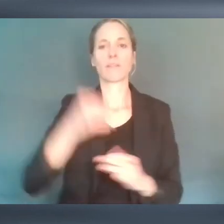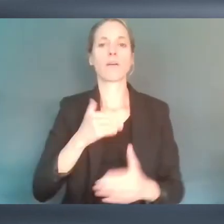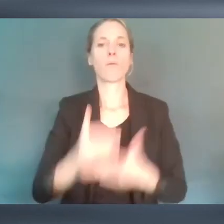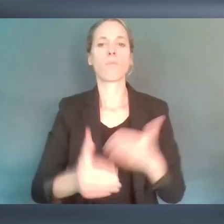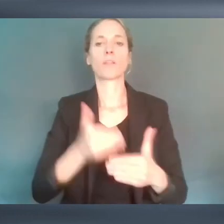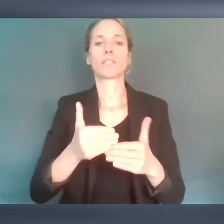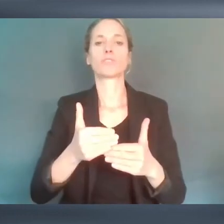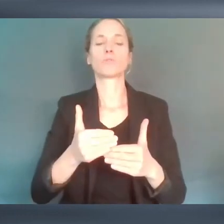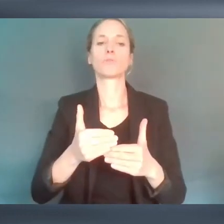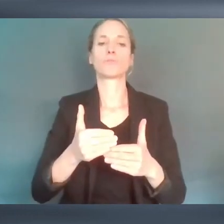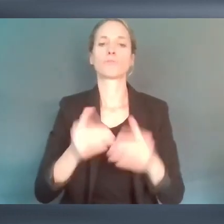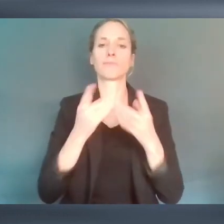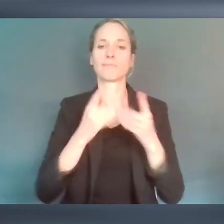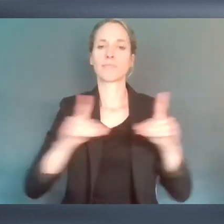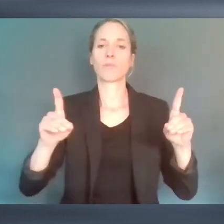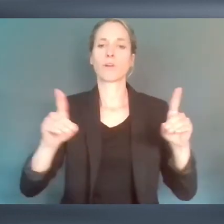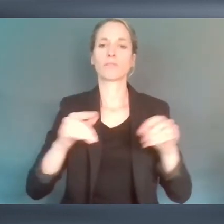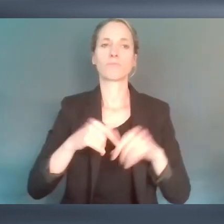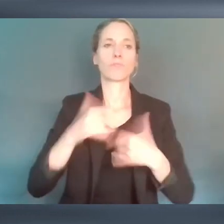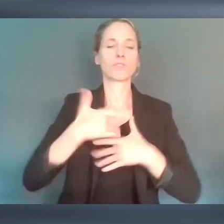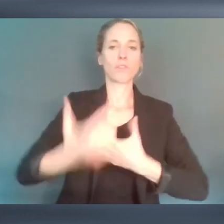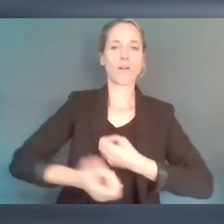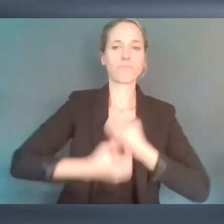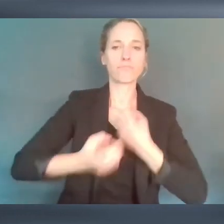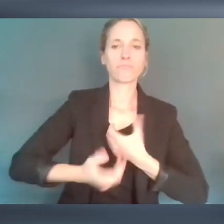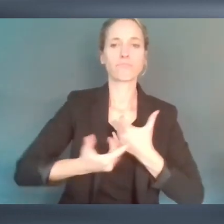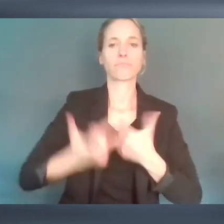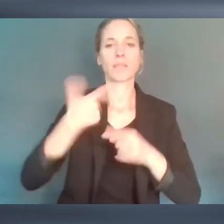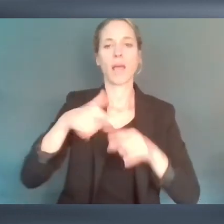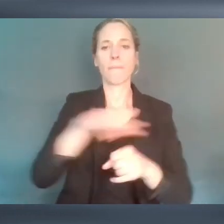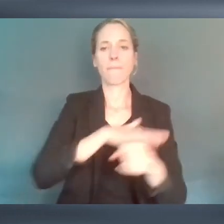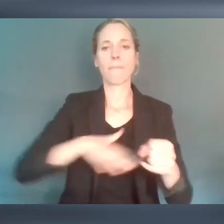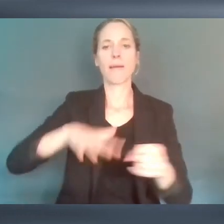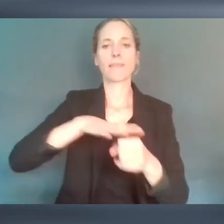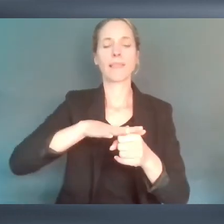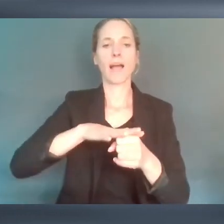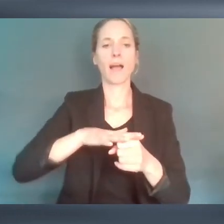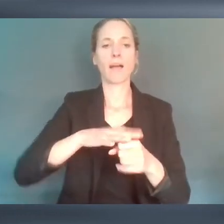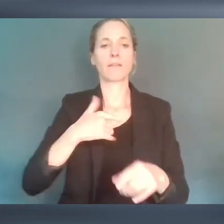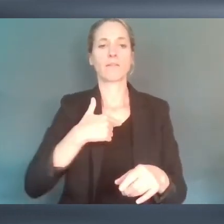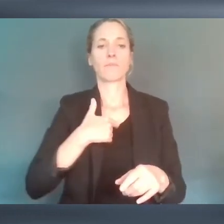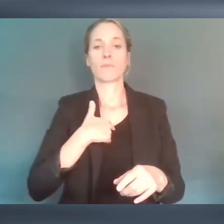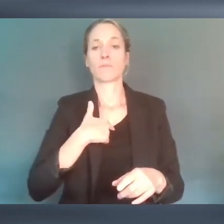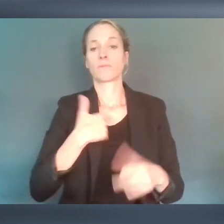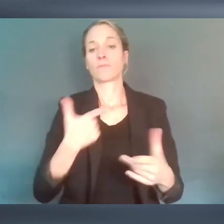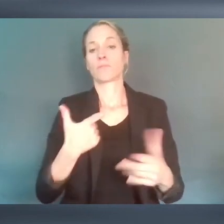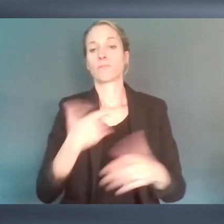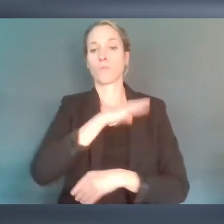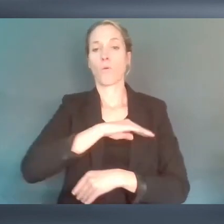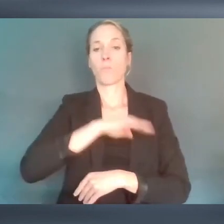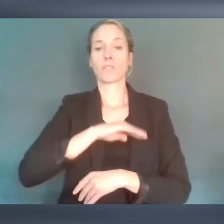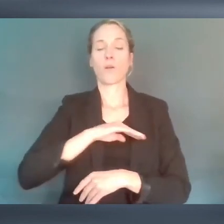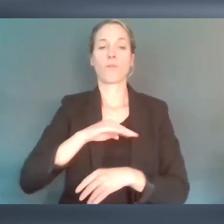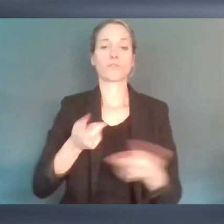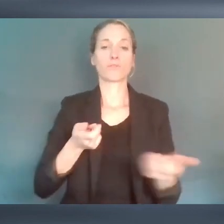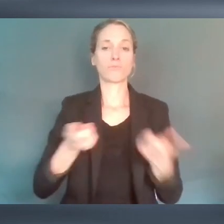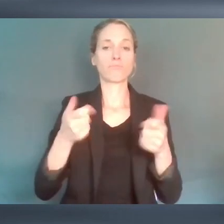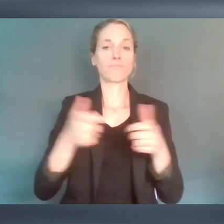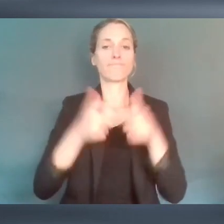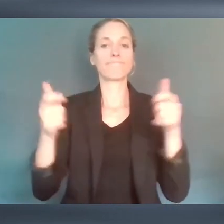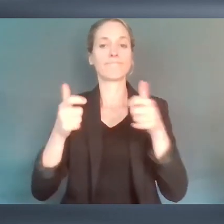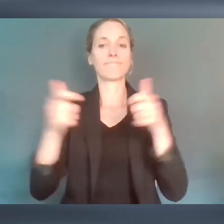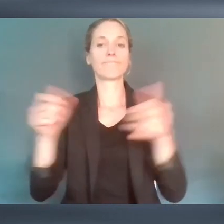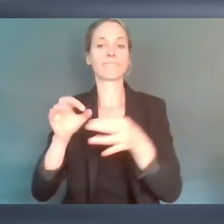pour défendre des idées. Je suis entrepreneur, c'est lié en lien avec le handicap, mais aussi avec d'autres compétences